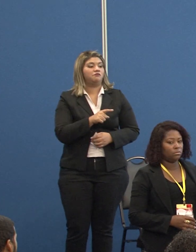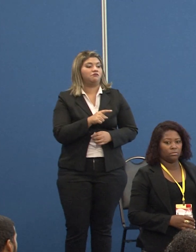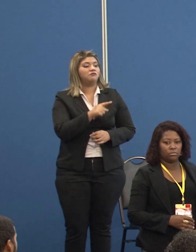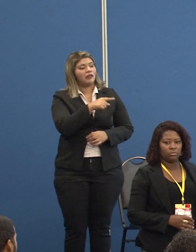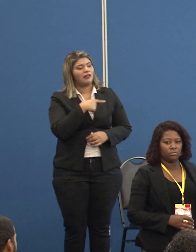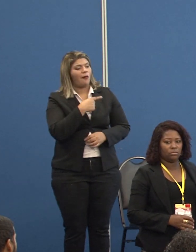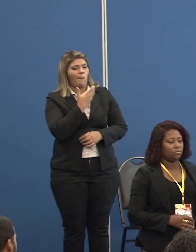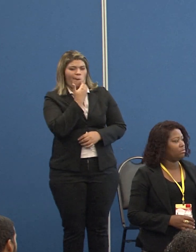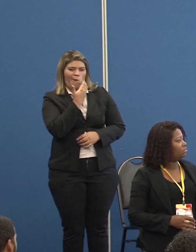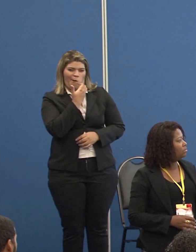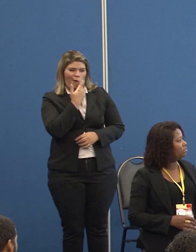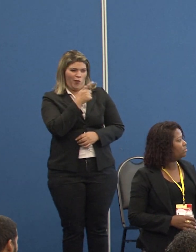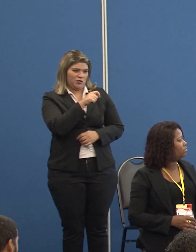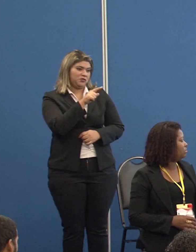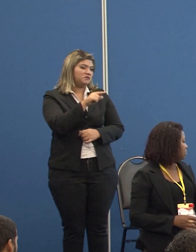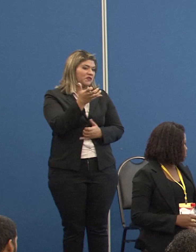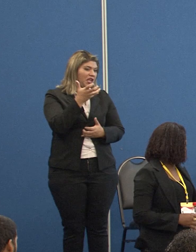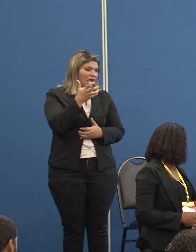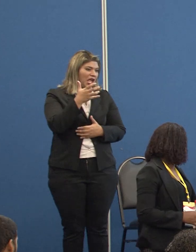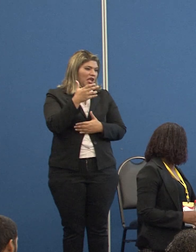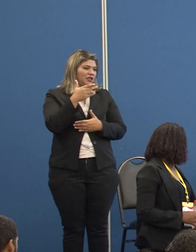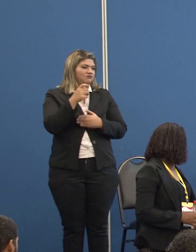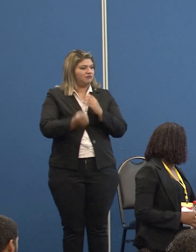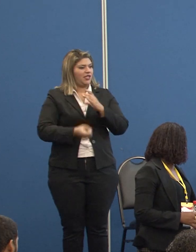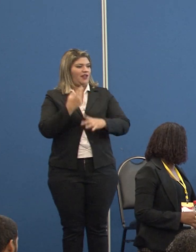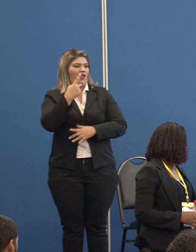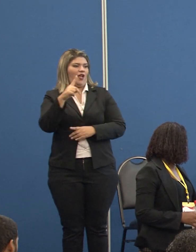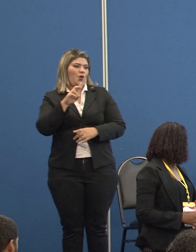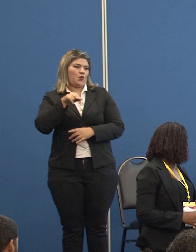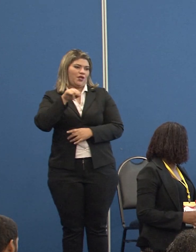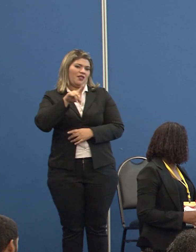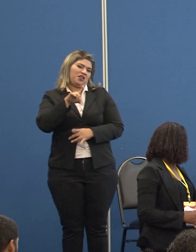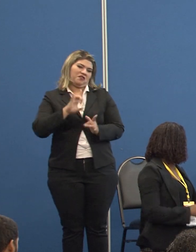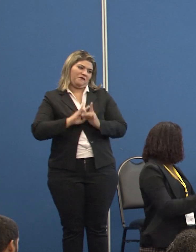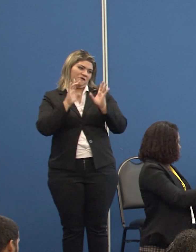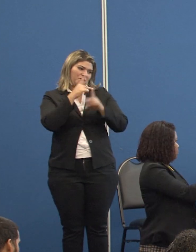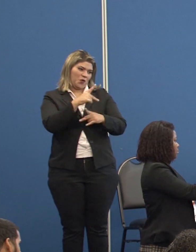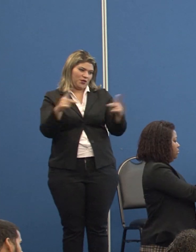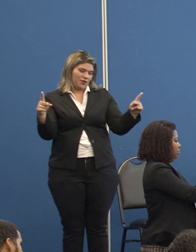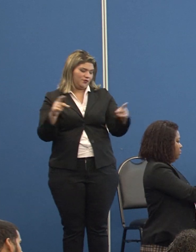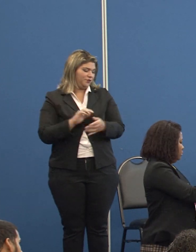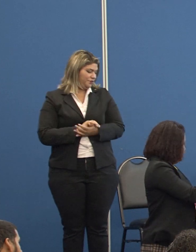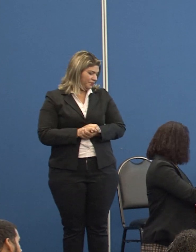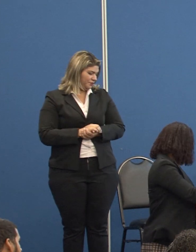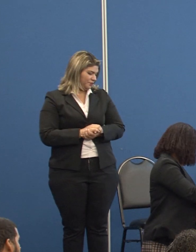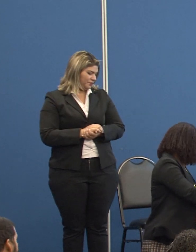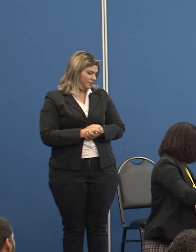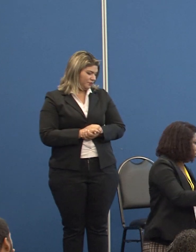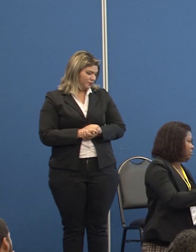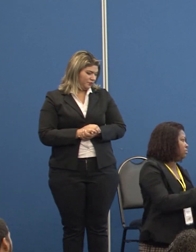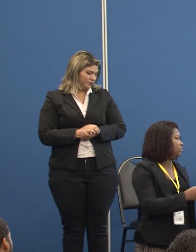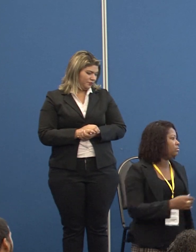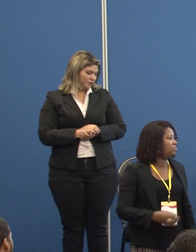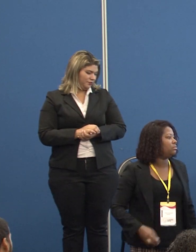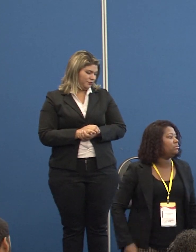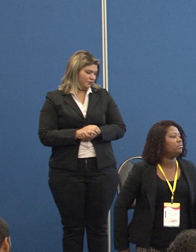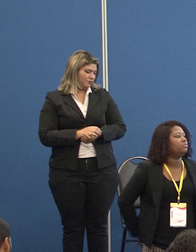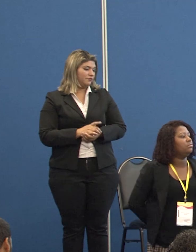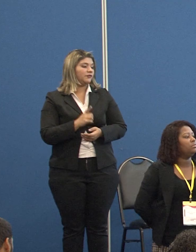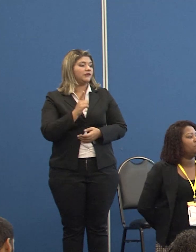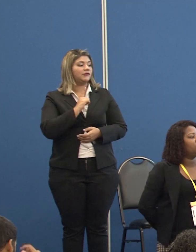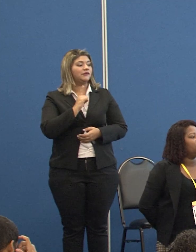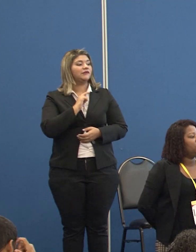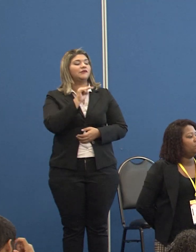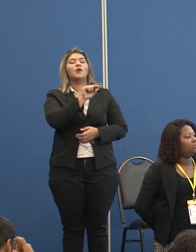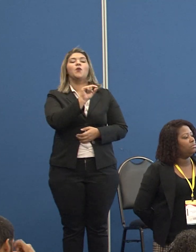fazer, na hora de construir a unidade, fiquem à vontade. E para finalizar, aqui nós temos uma garrafa